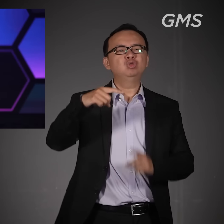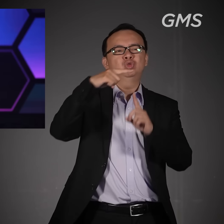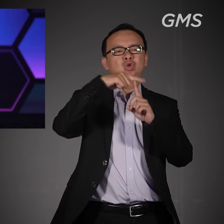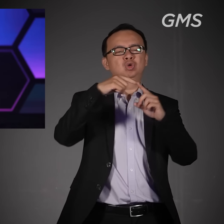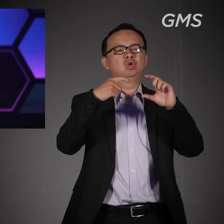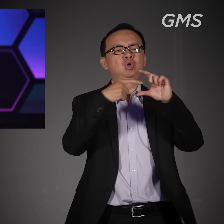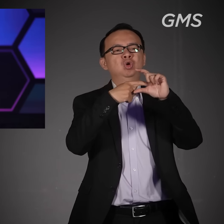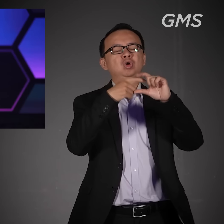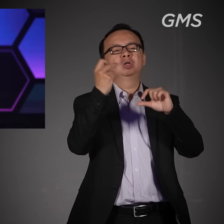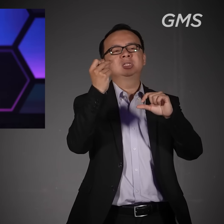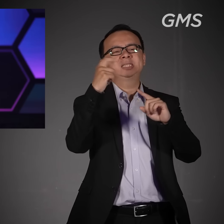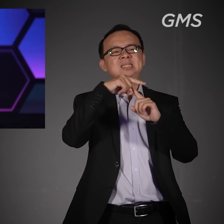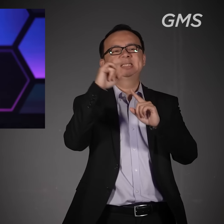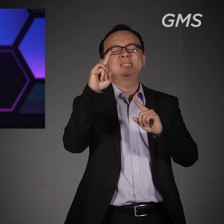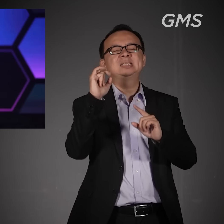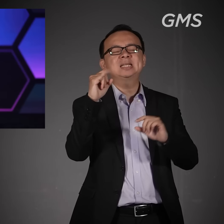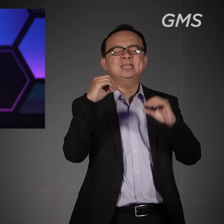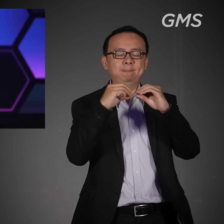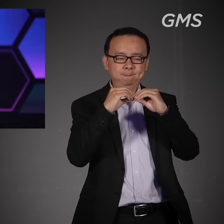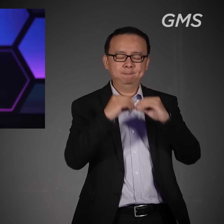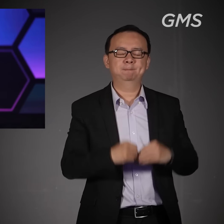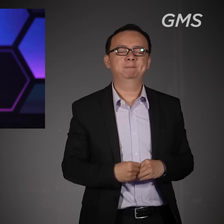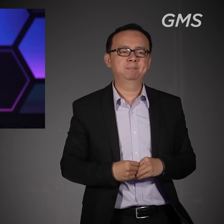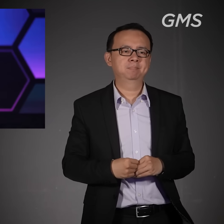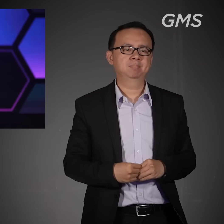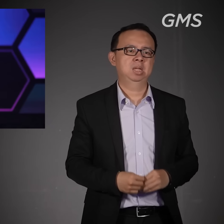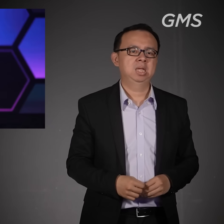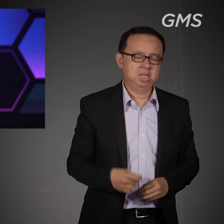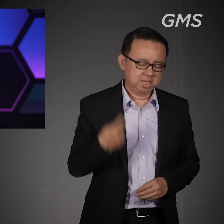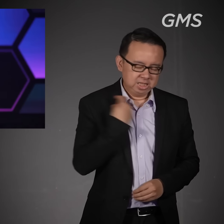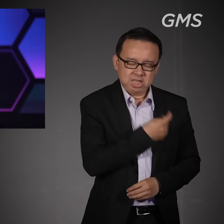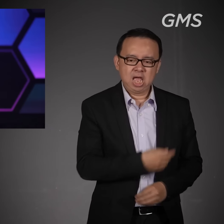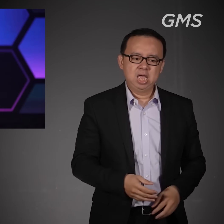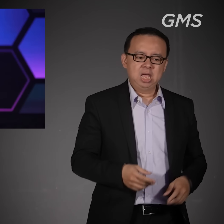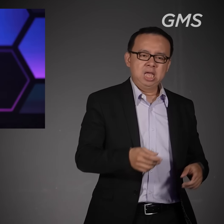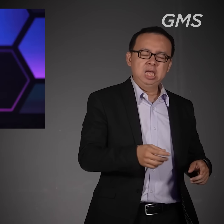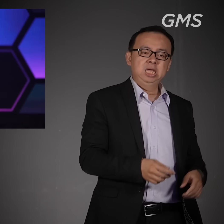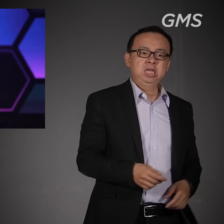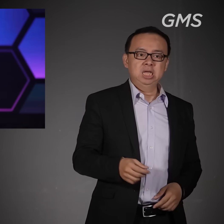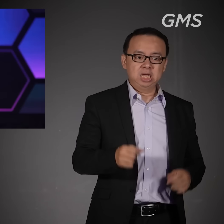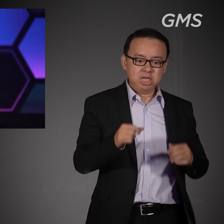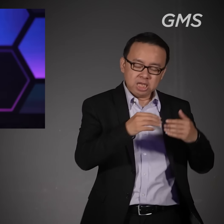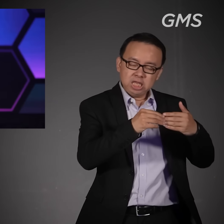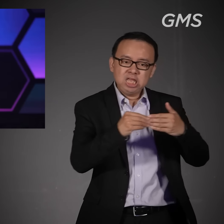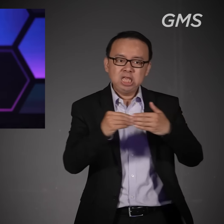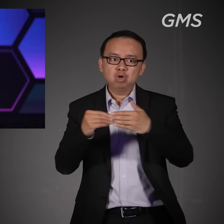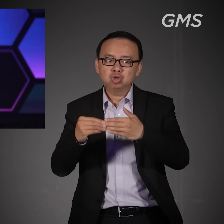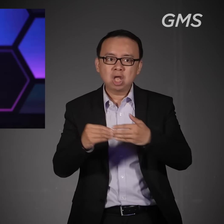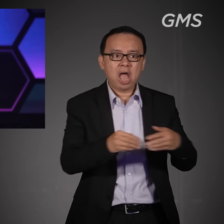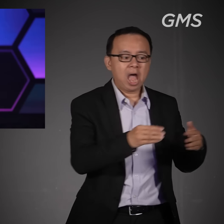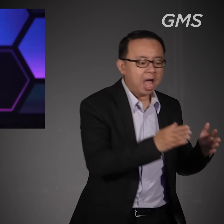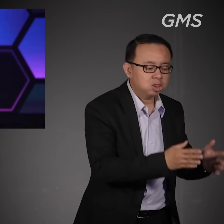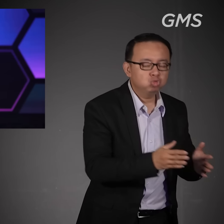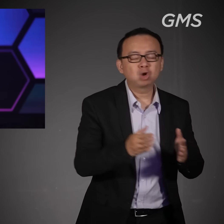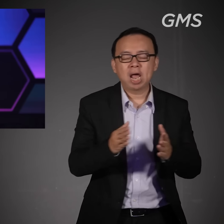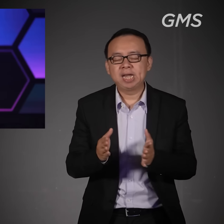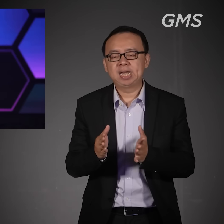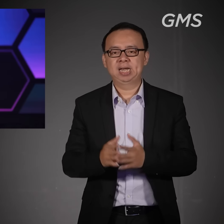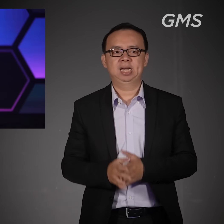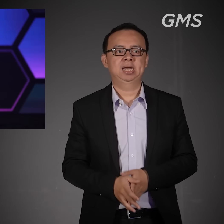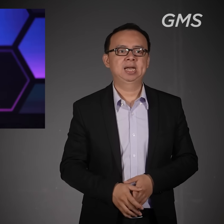patuh, mengikuti peraturan, melakukan bagian. Tapi jangan berhenti di perbuatan. Nomor 3